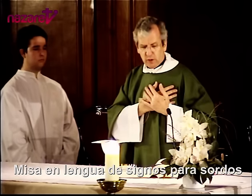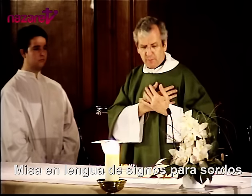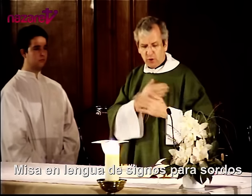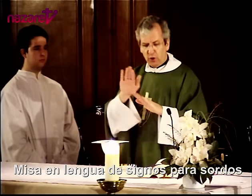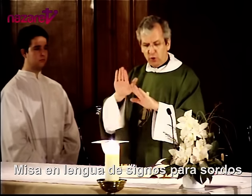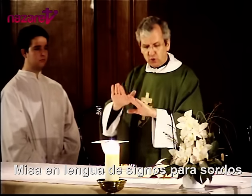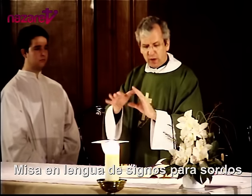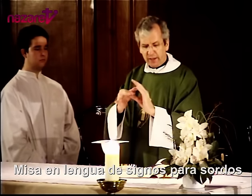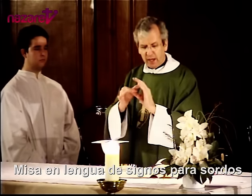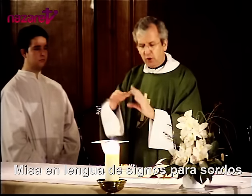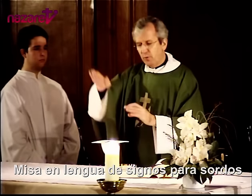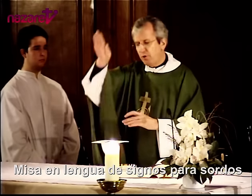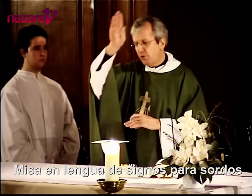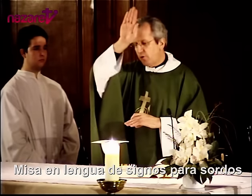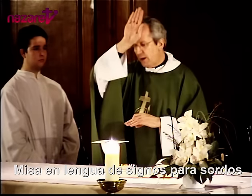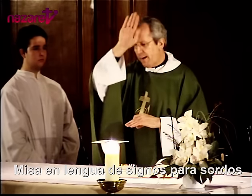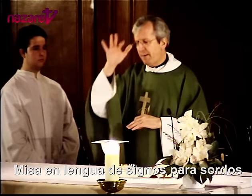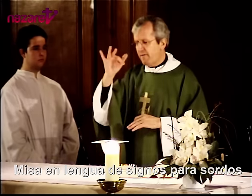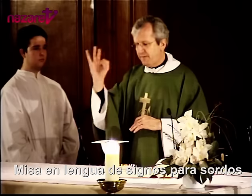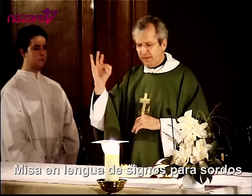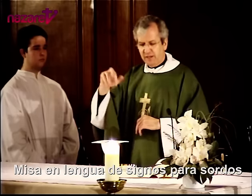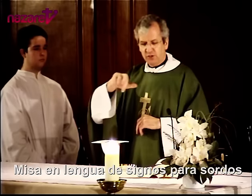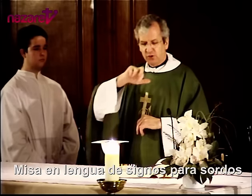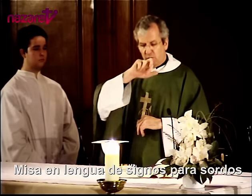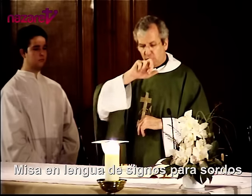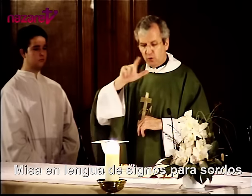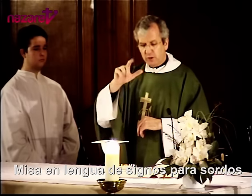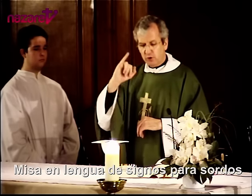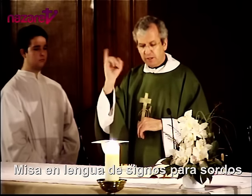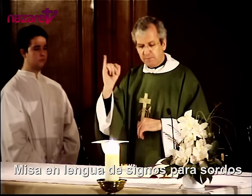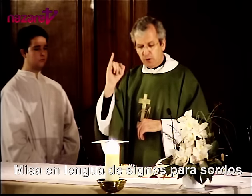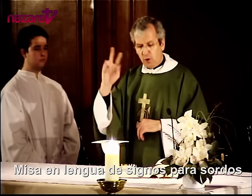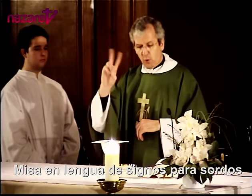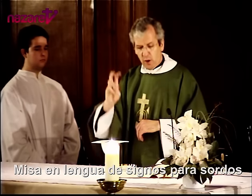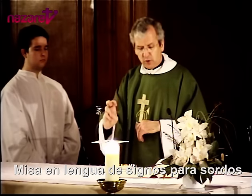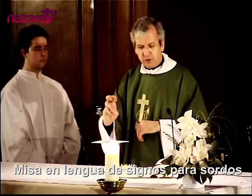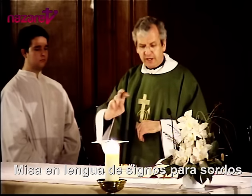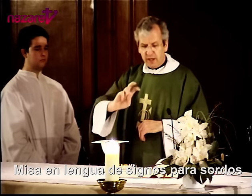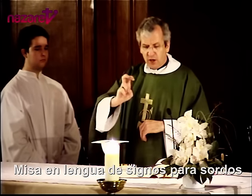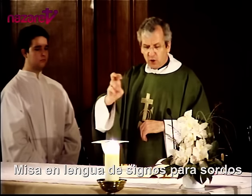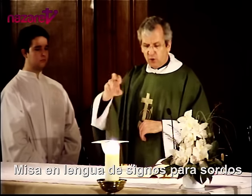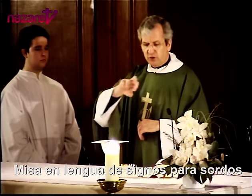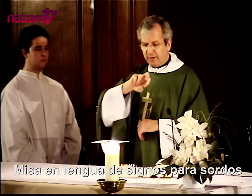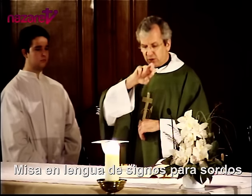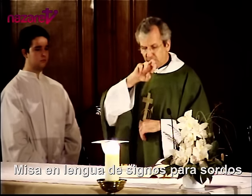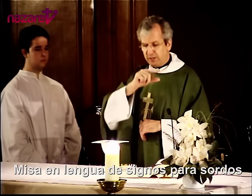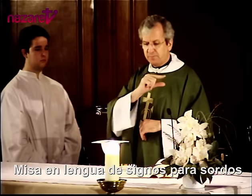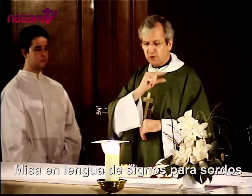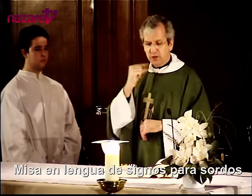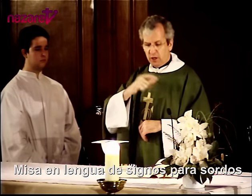amor nos guarde en comunión con el Papa Francisco, con nuestro obispo Juan José, con los demás obispos